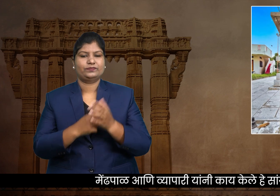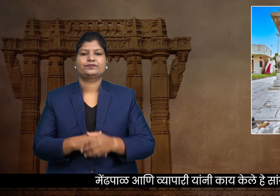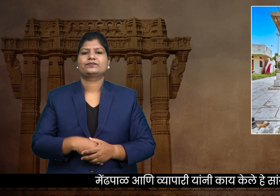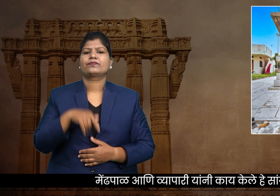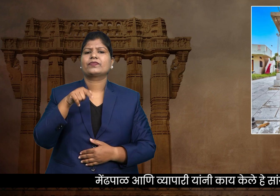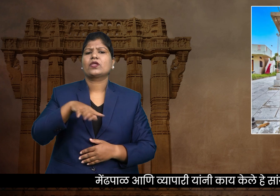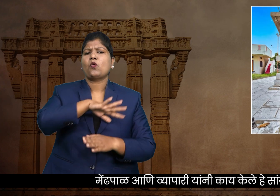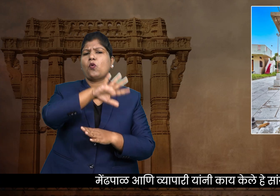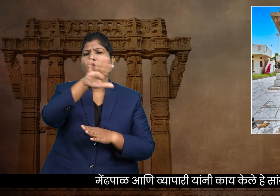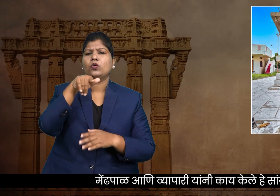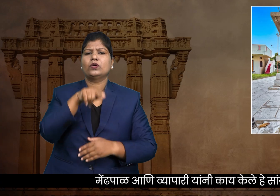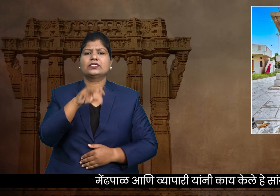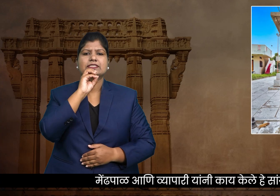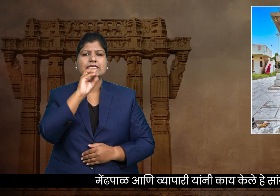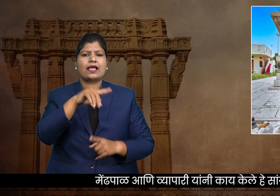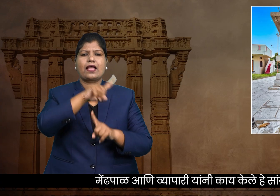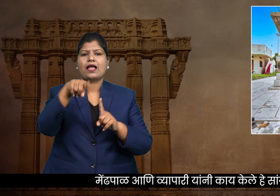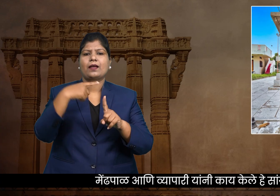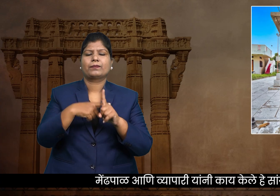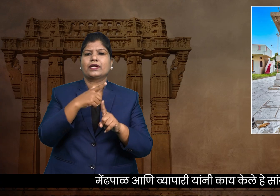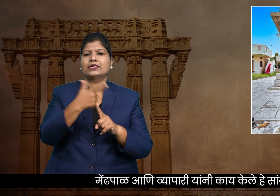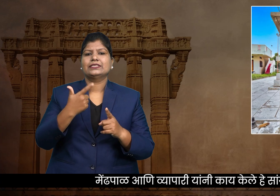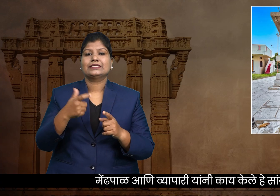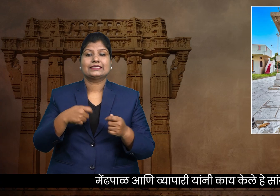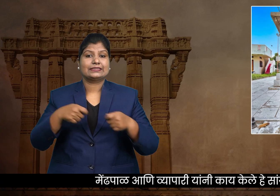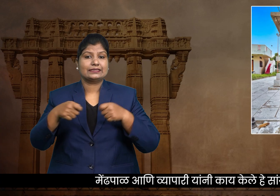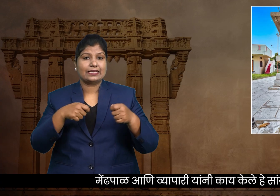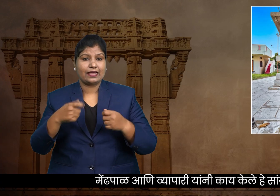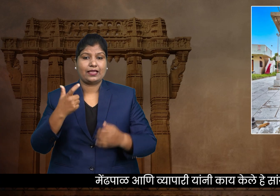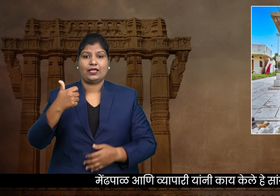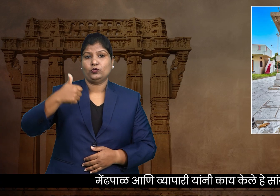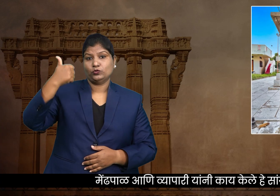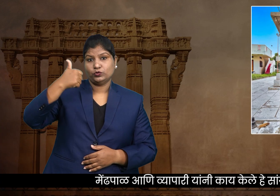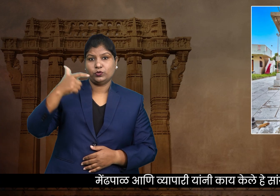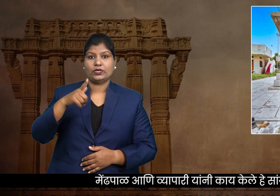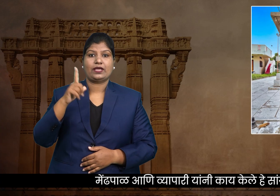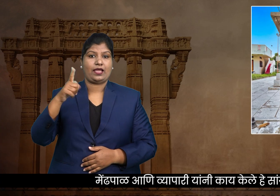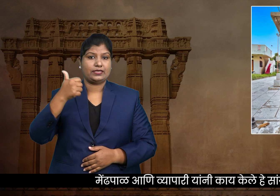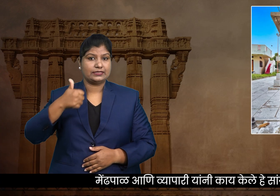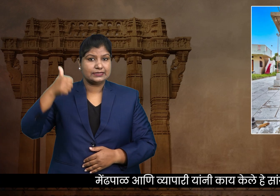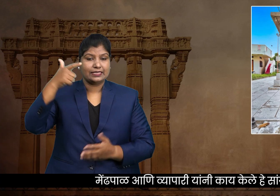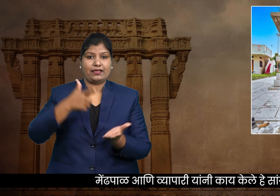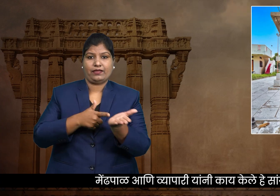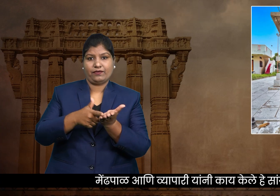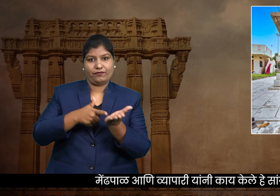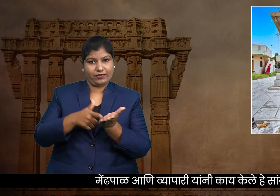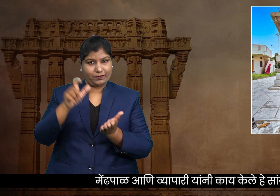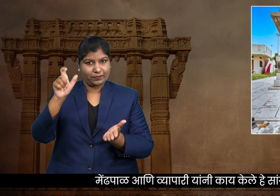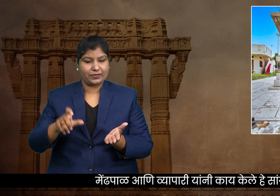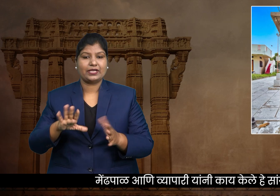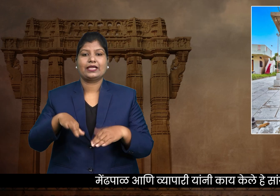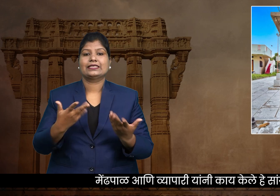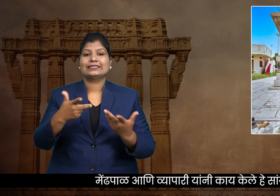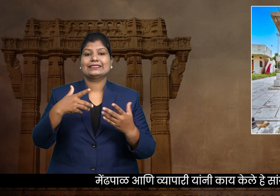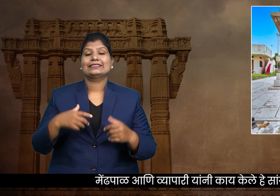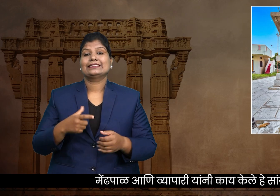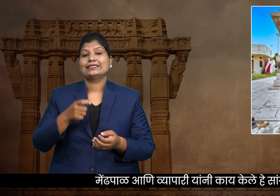मेढपाठ आणि व्यापारी यांनी काय केले हे सांगतात.